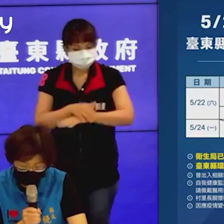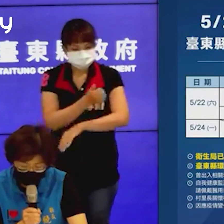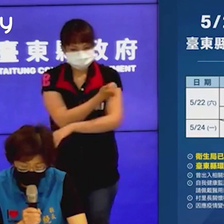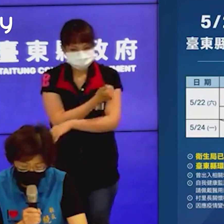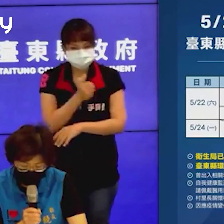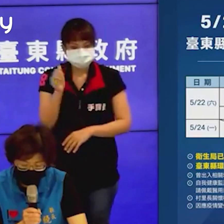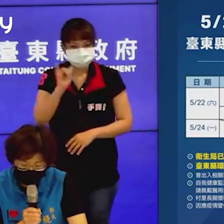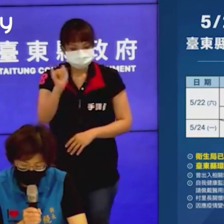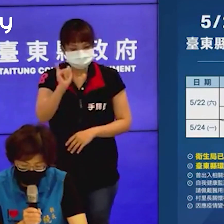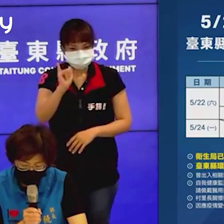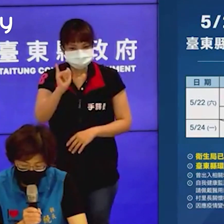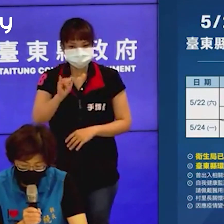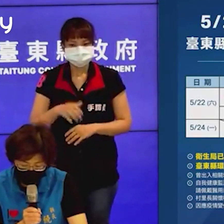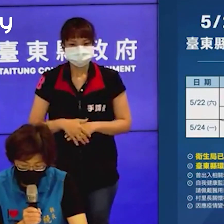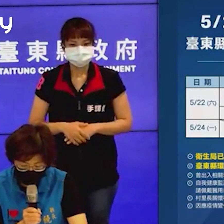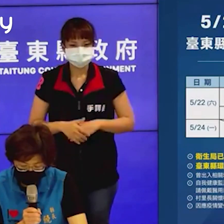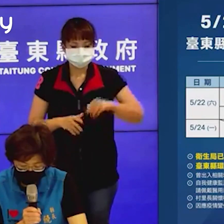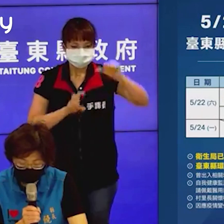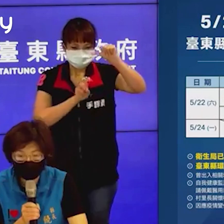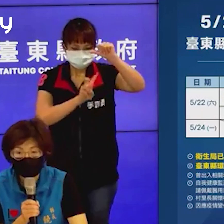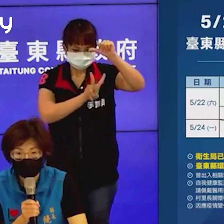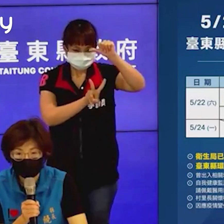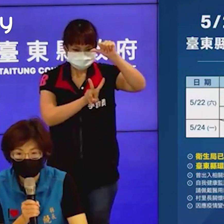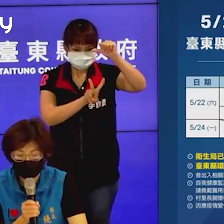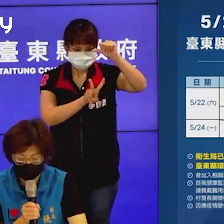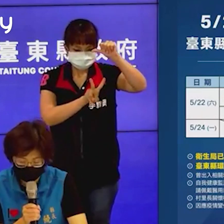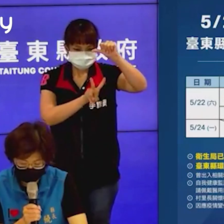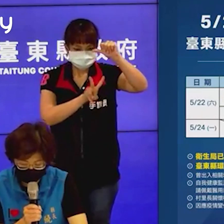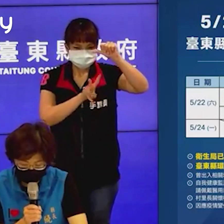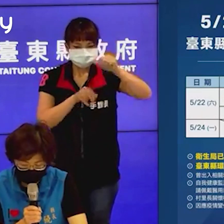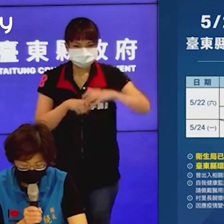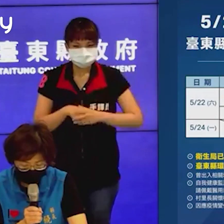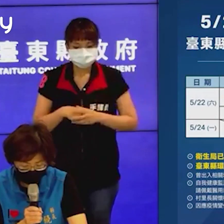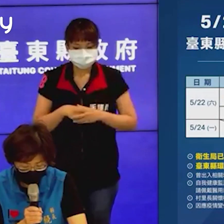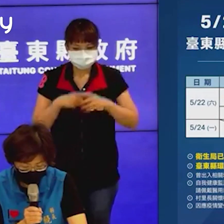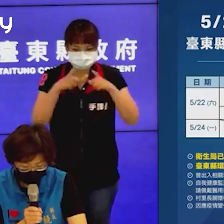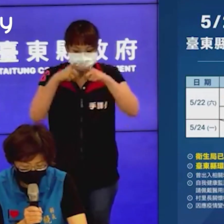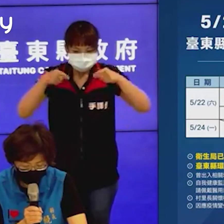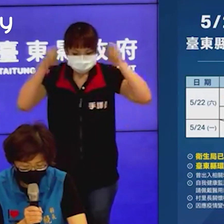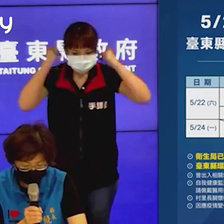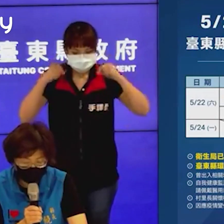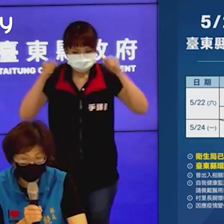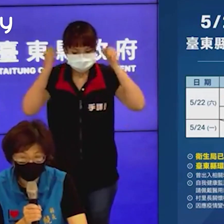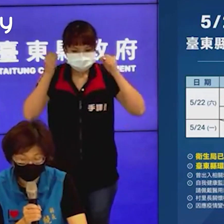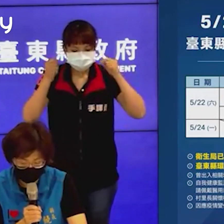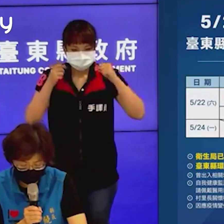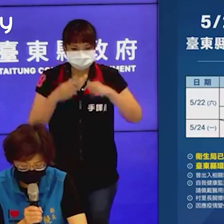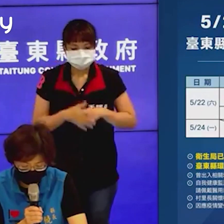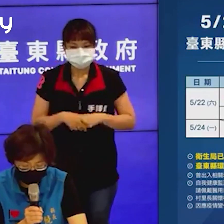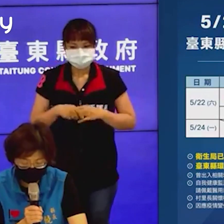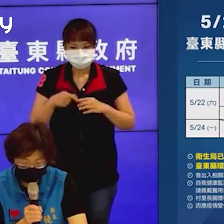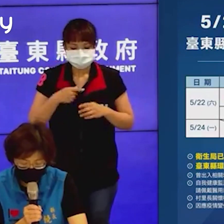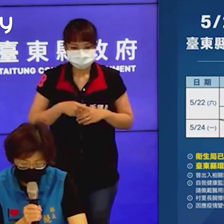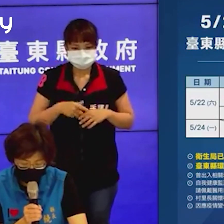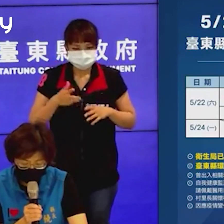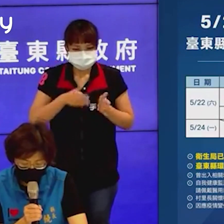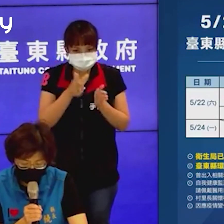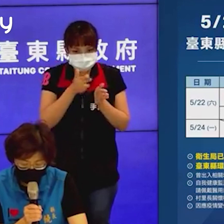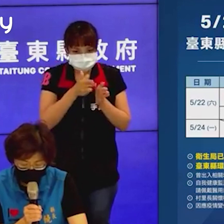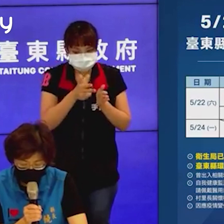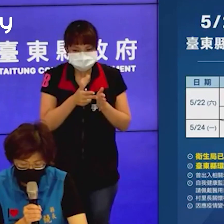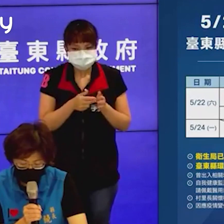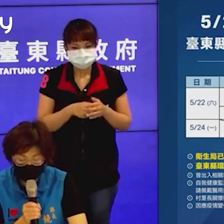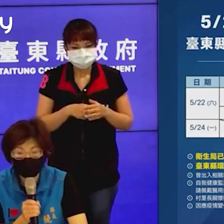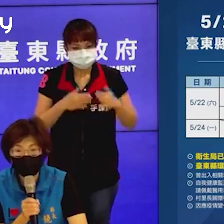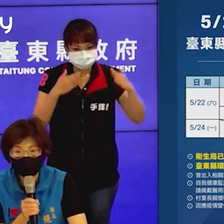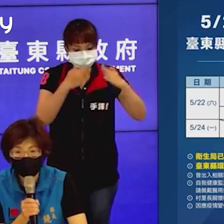性，5月22全程戴口罩，搭乘太鲁阁432车次，由